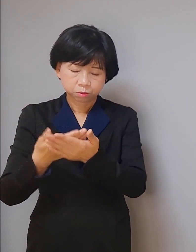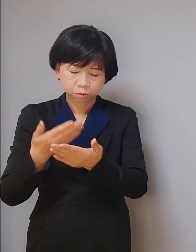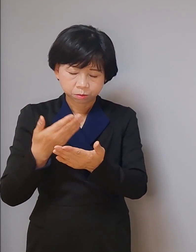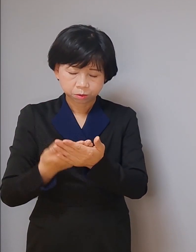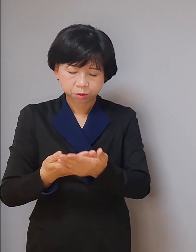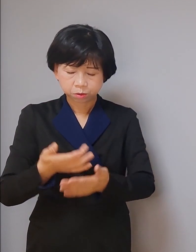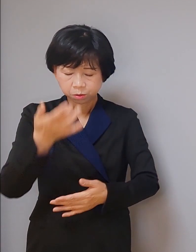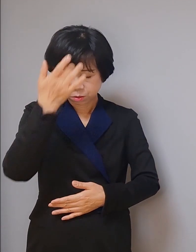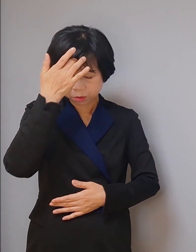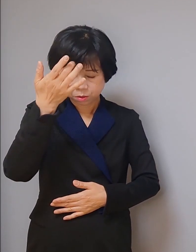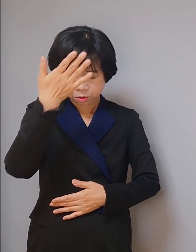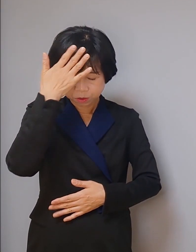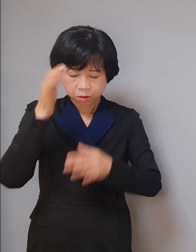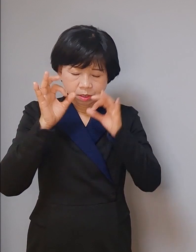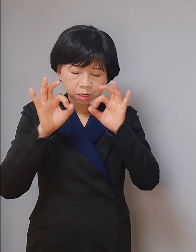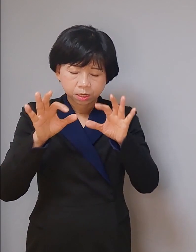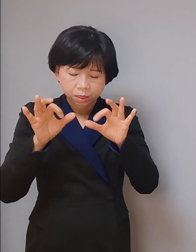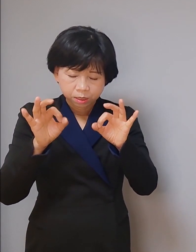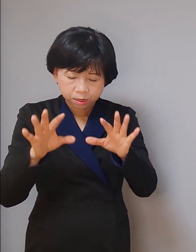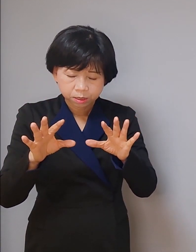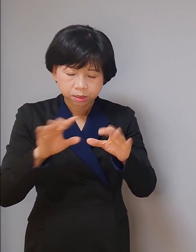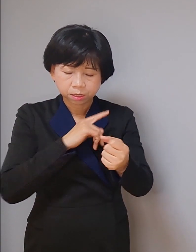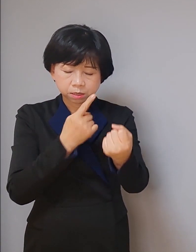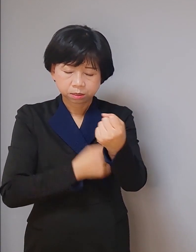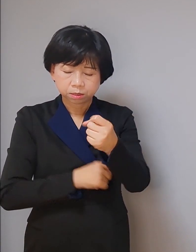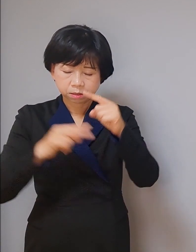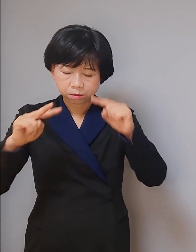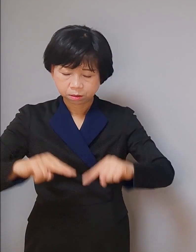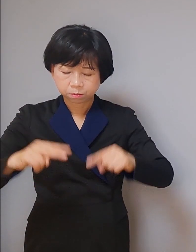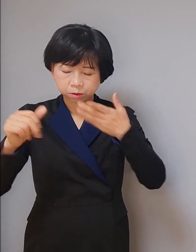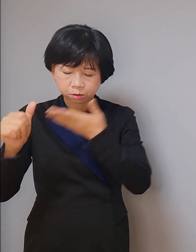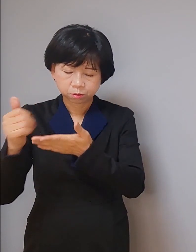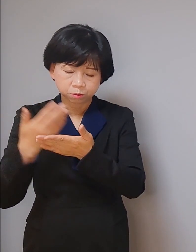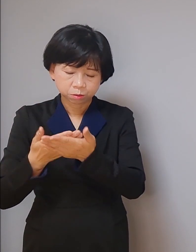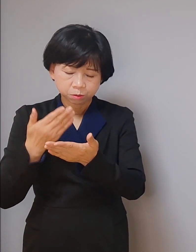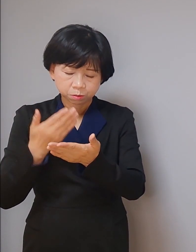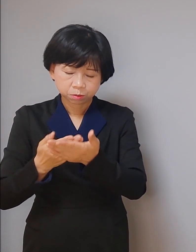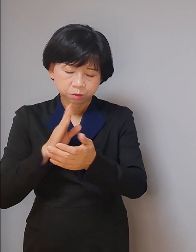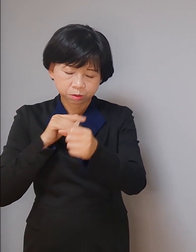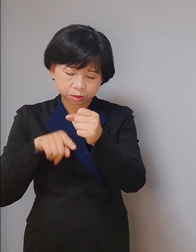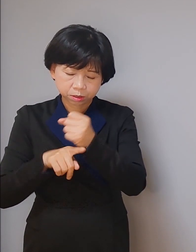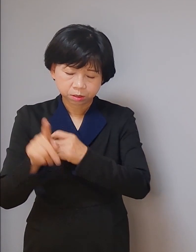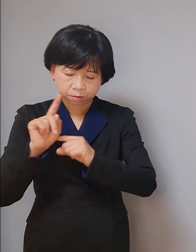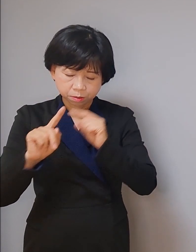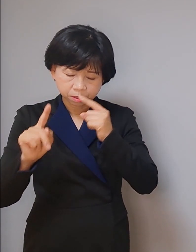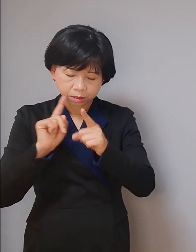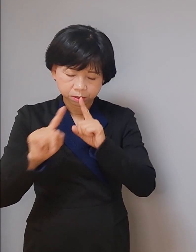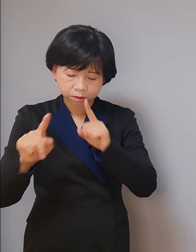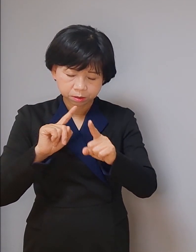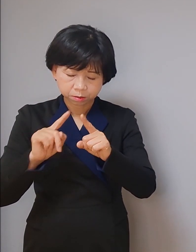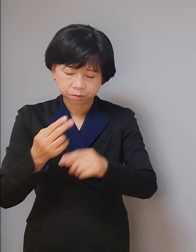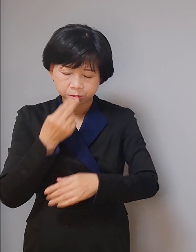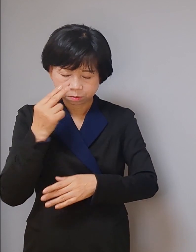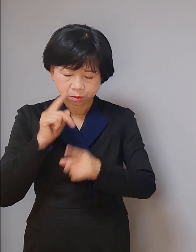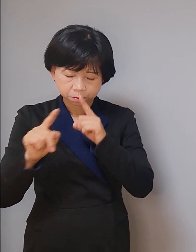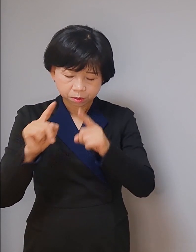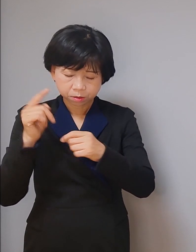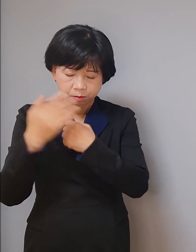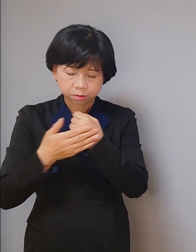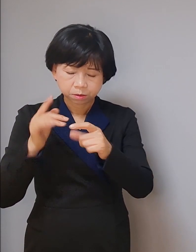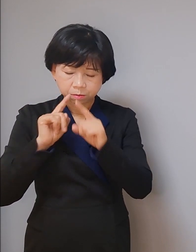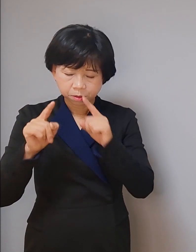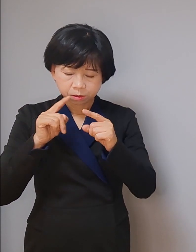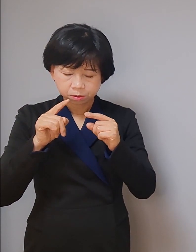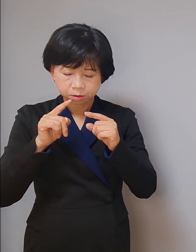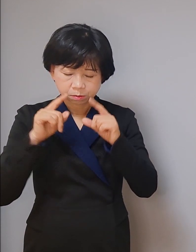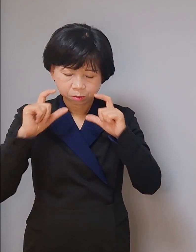영감의 갑절을 더하시어 진리의 말씀, 생명의 말씀, 은혜의 말씀만 선포하실 수 있도록 주님께서